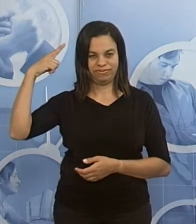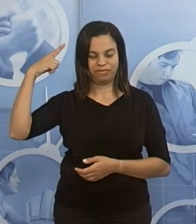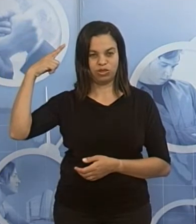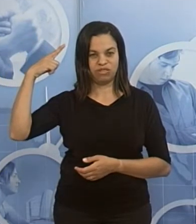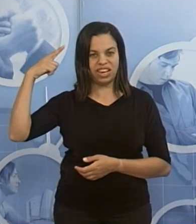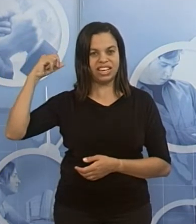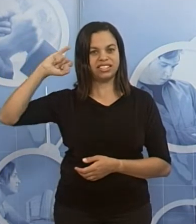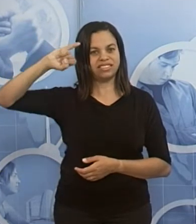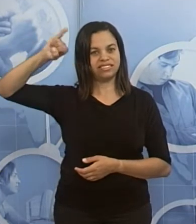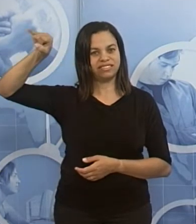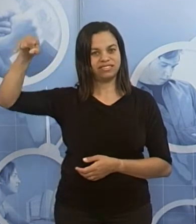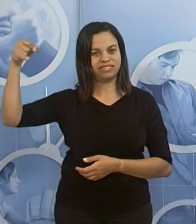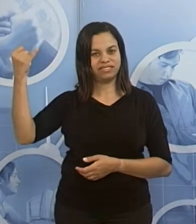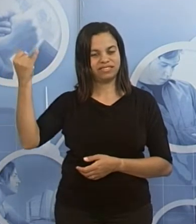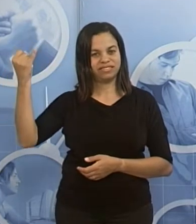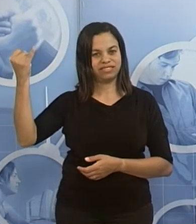Mais uma vez.